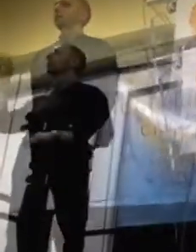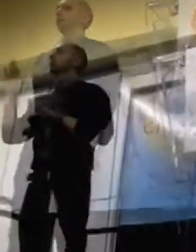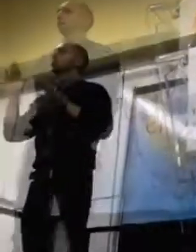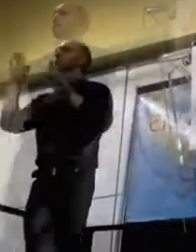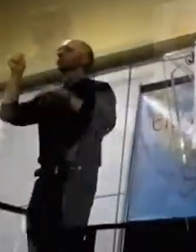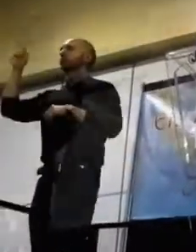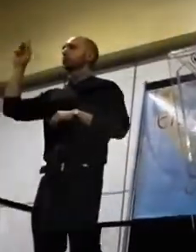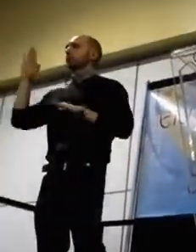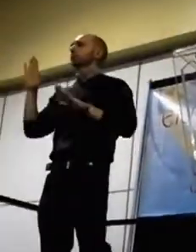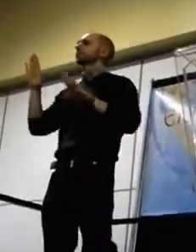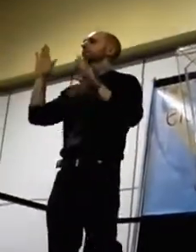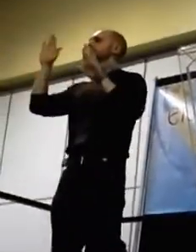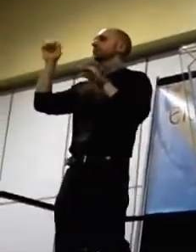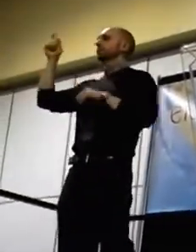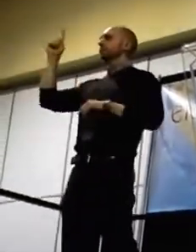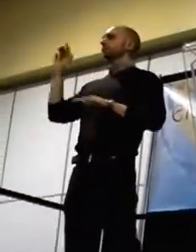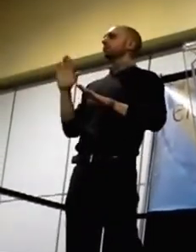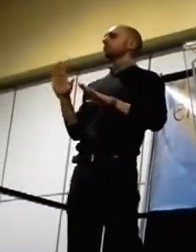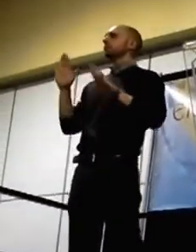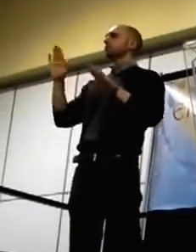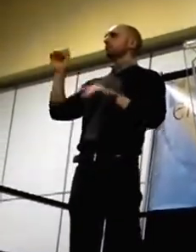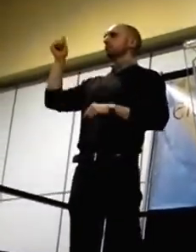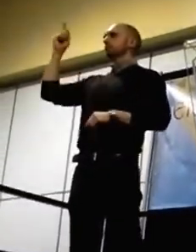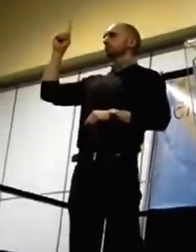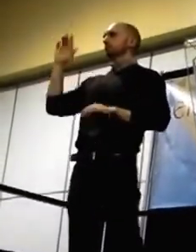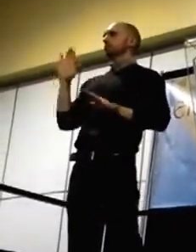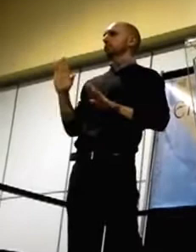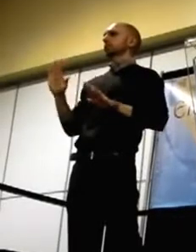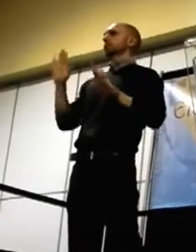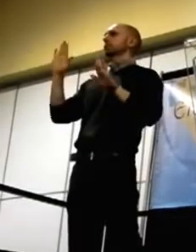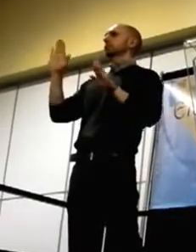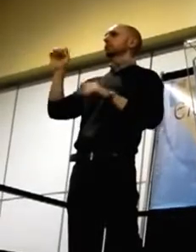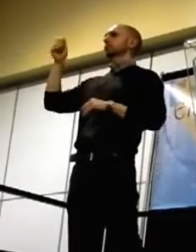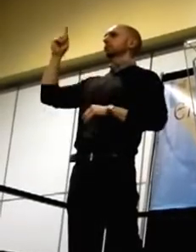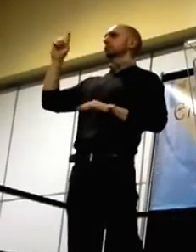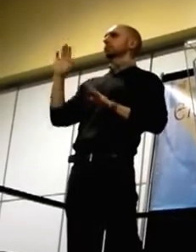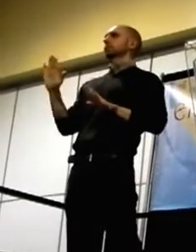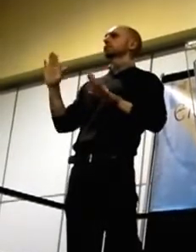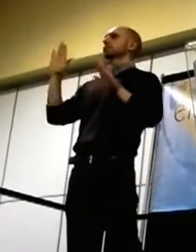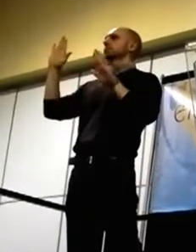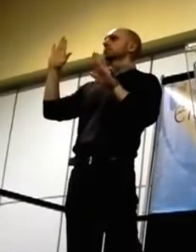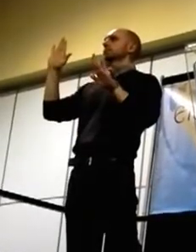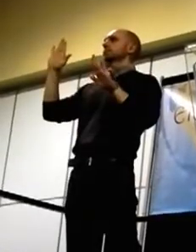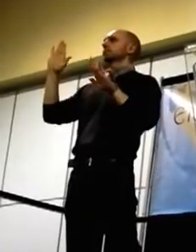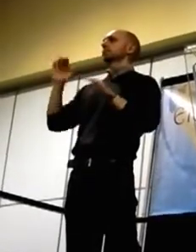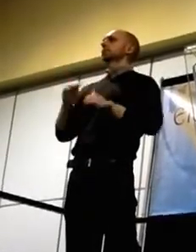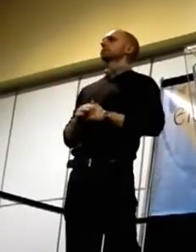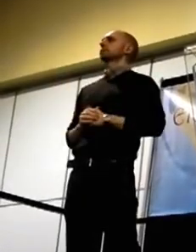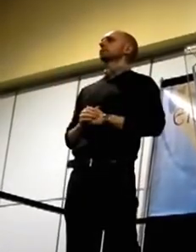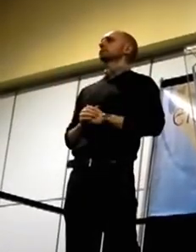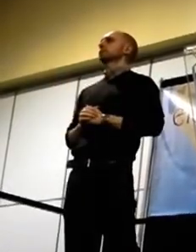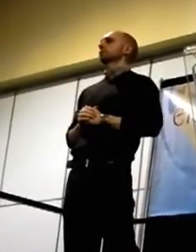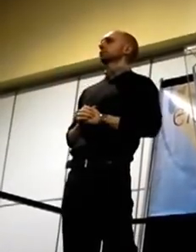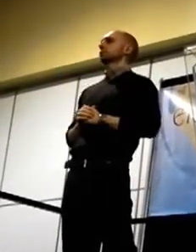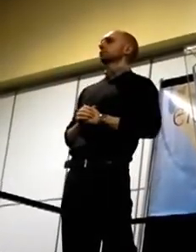الله أكبر الله أكبر الله أكبر الله أكبر.